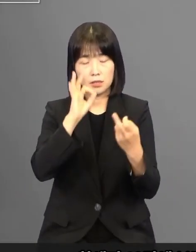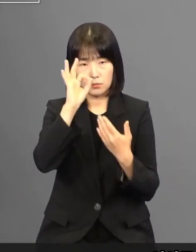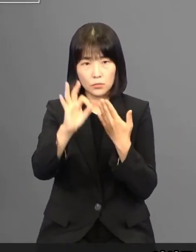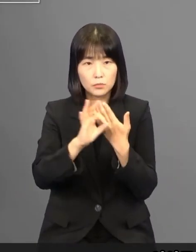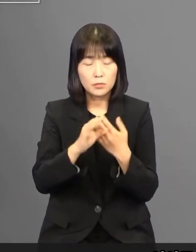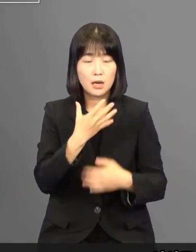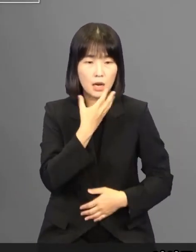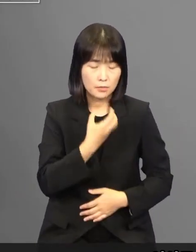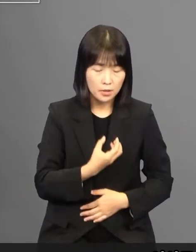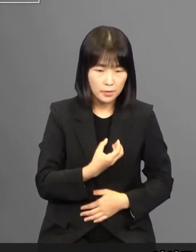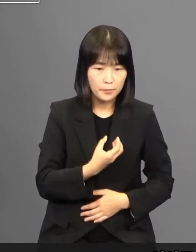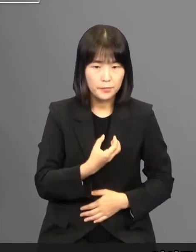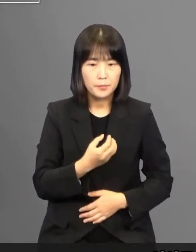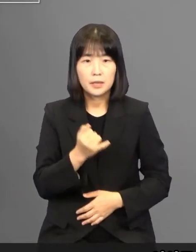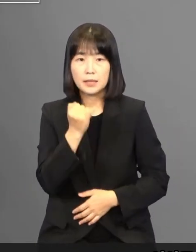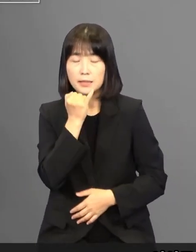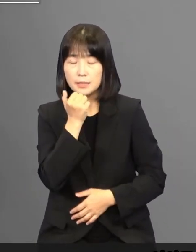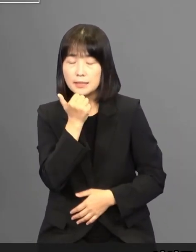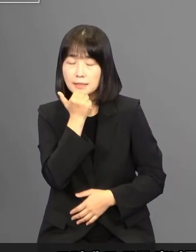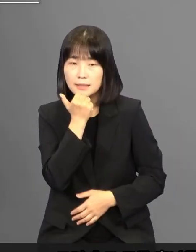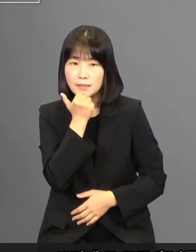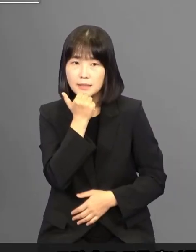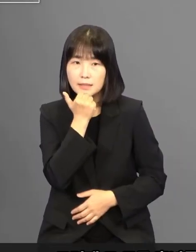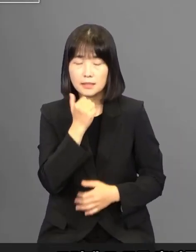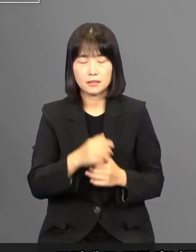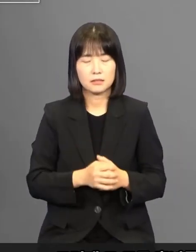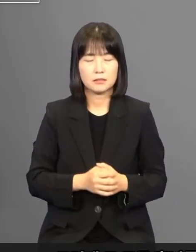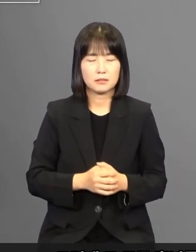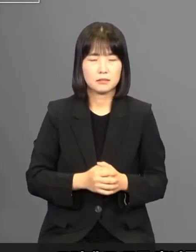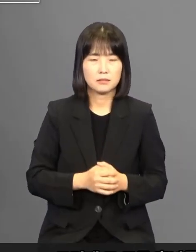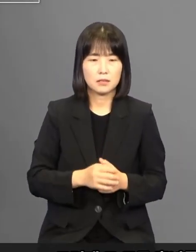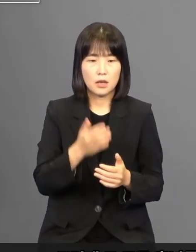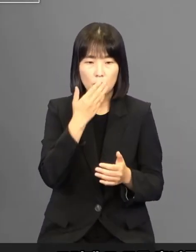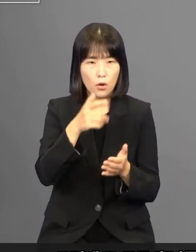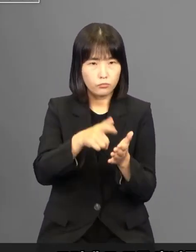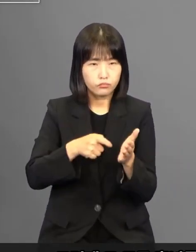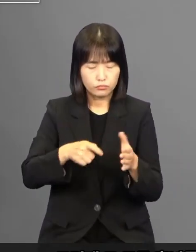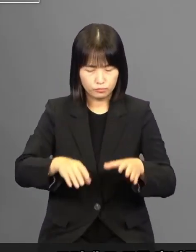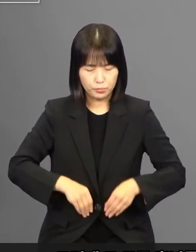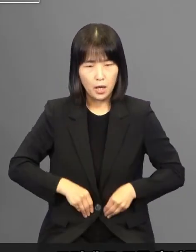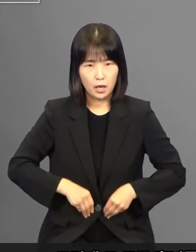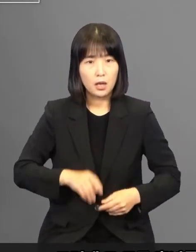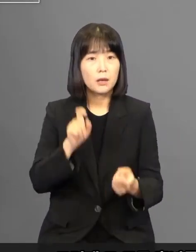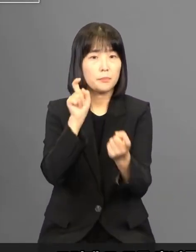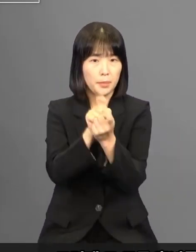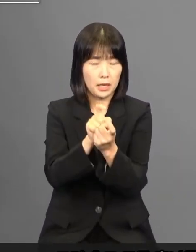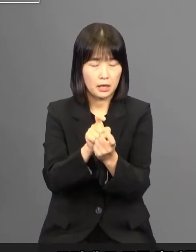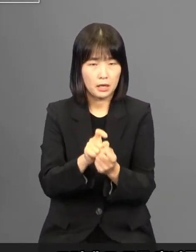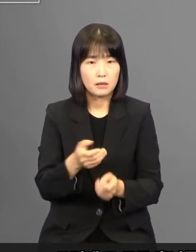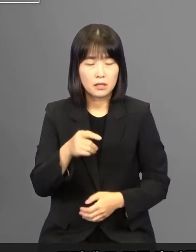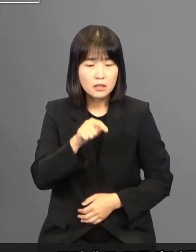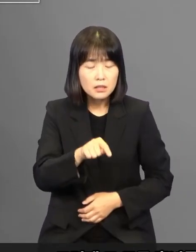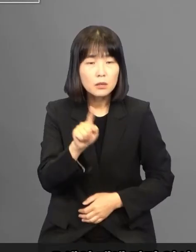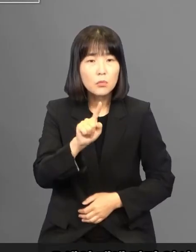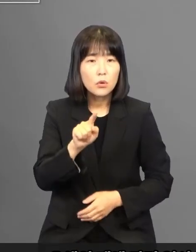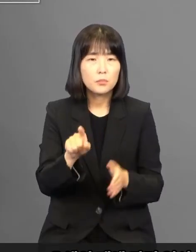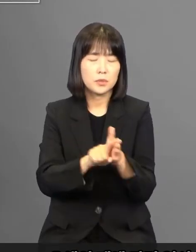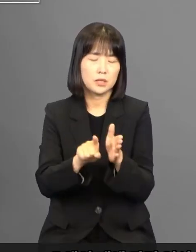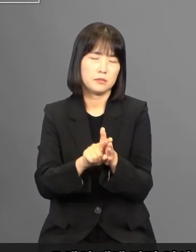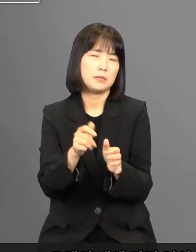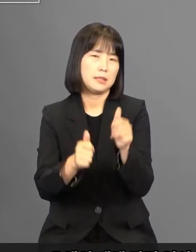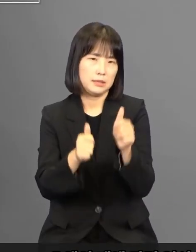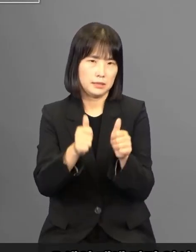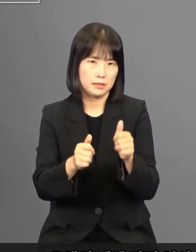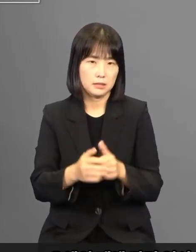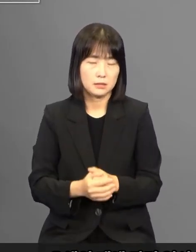만났고 이삭도 흉년을 만납니다. 그런데 그 모든 흉년들이 사실은 믿음의 테스트였어요.